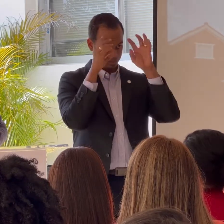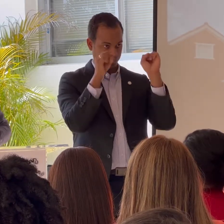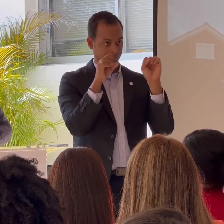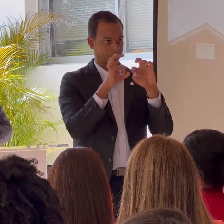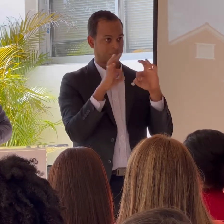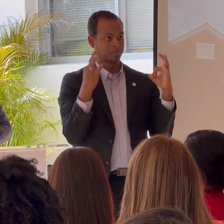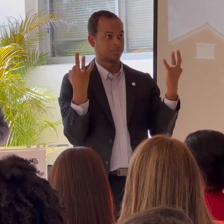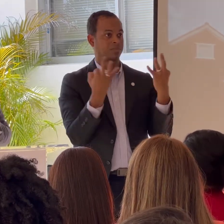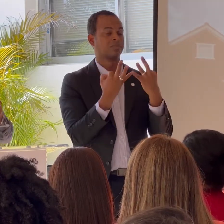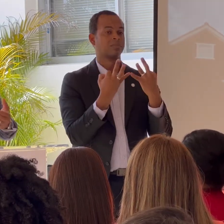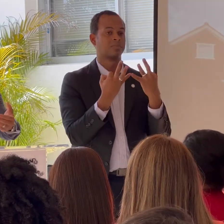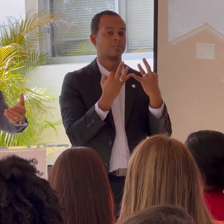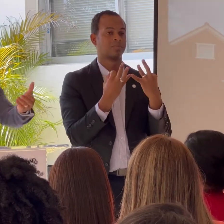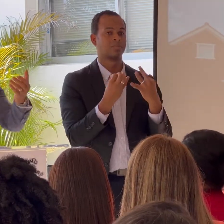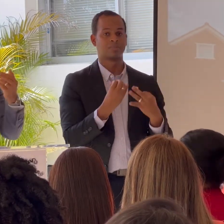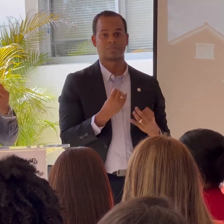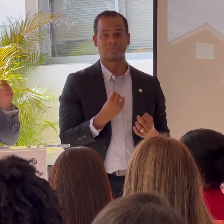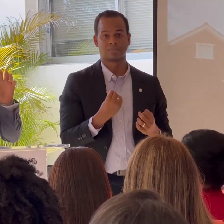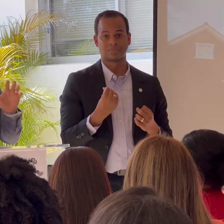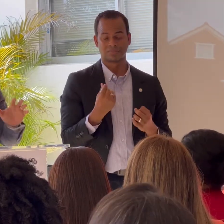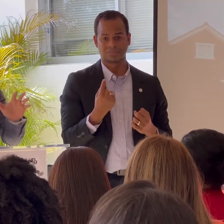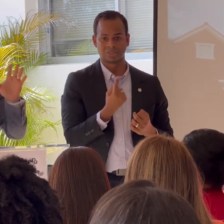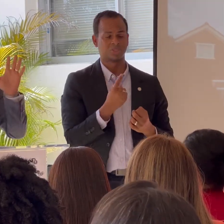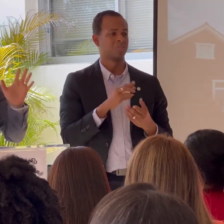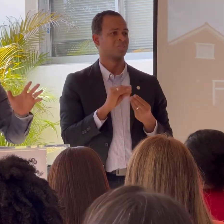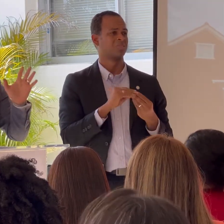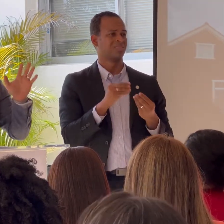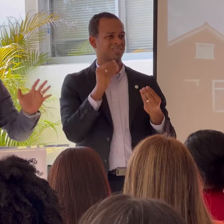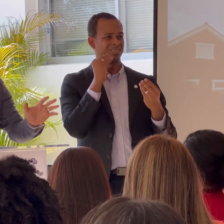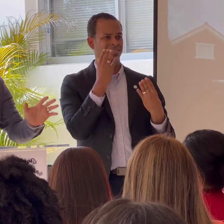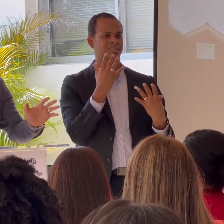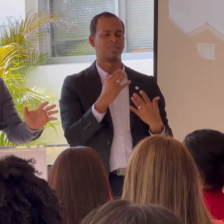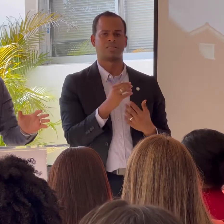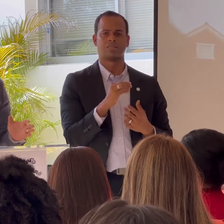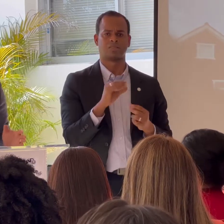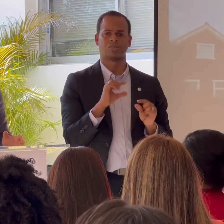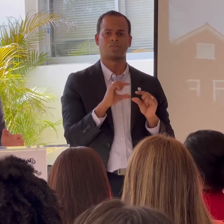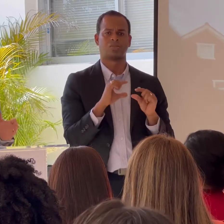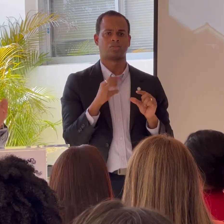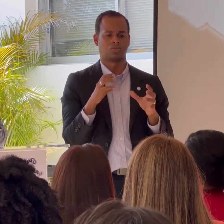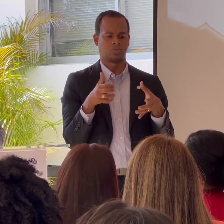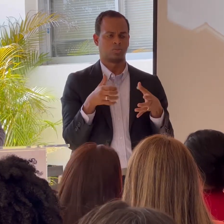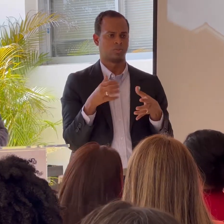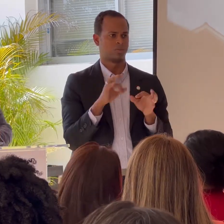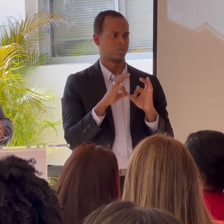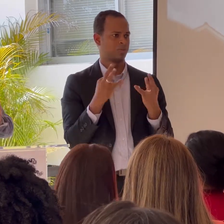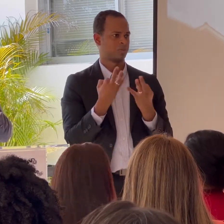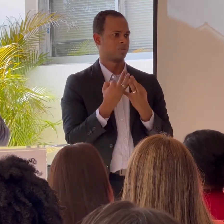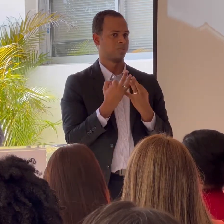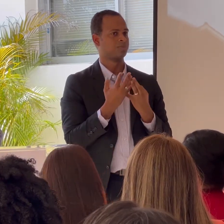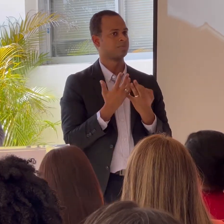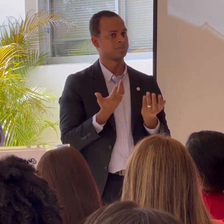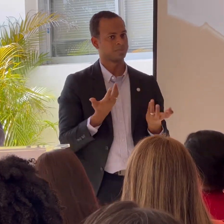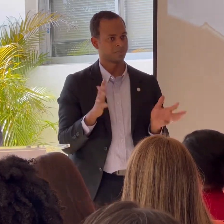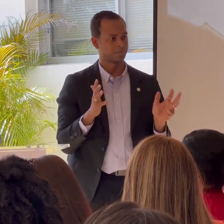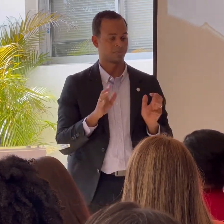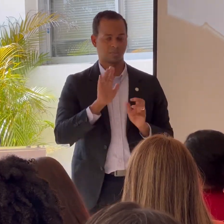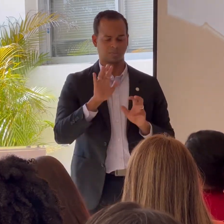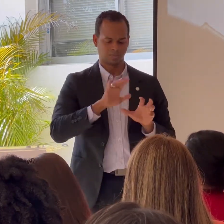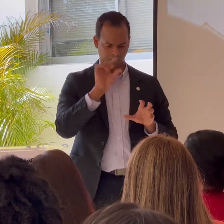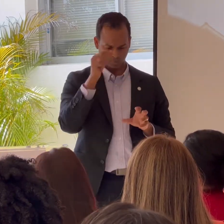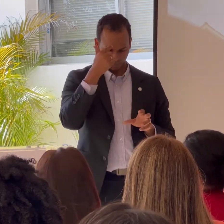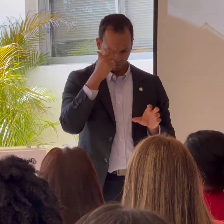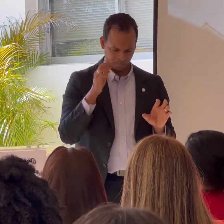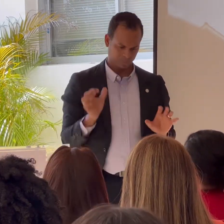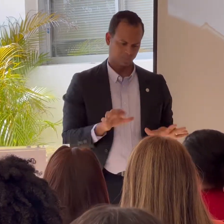la familia, no solo porque ese día me dijo yo quiero que se forme el gabinete de la familia, sino porque en el ejercicio de su gobierno nos